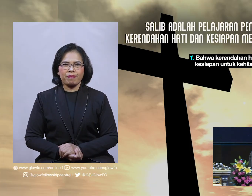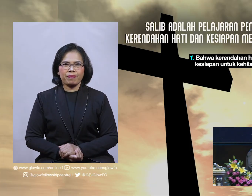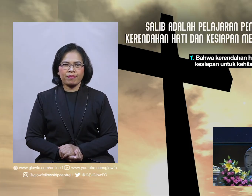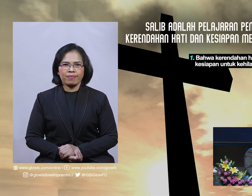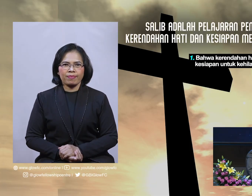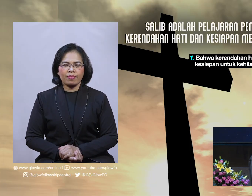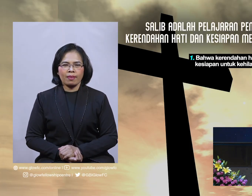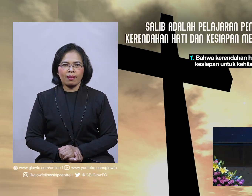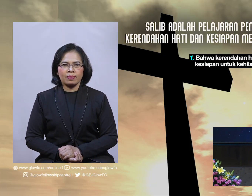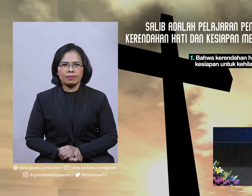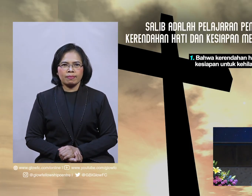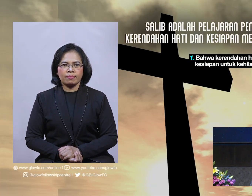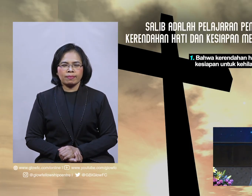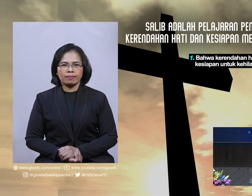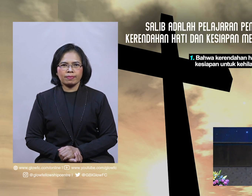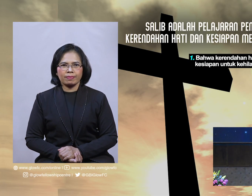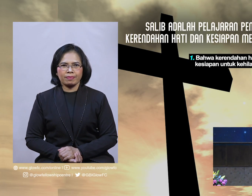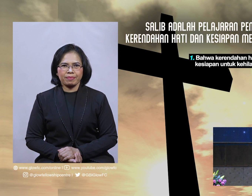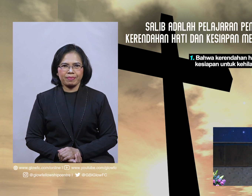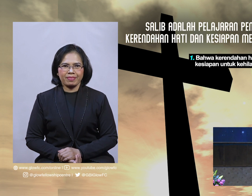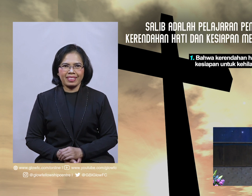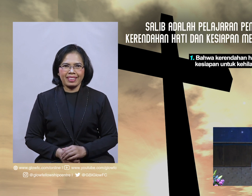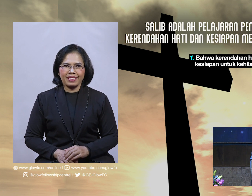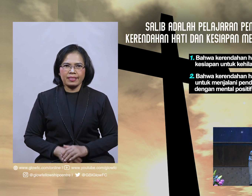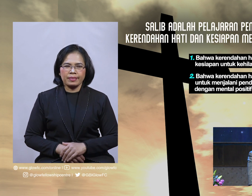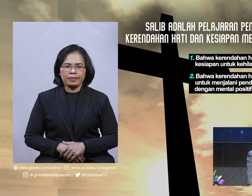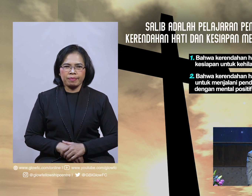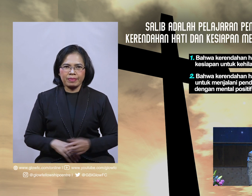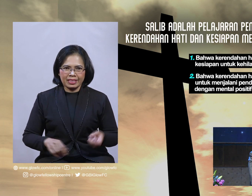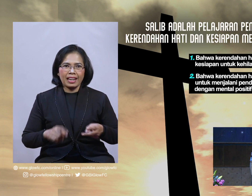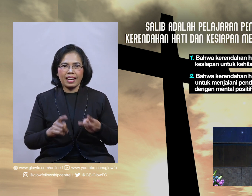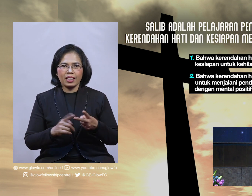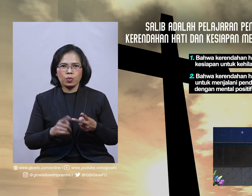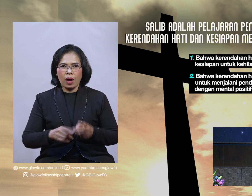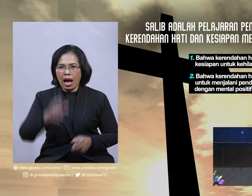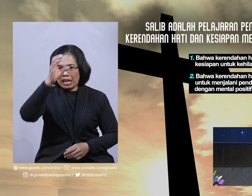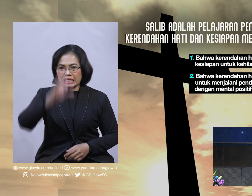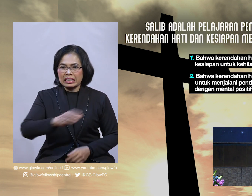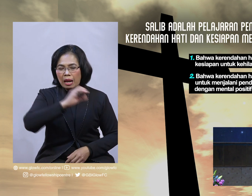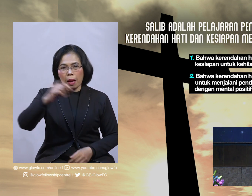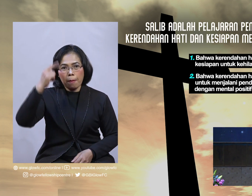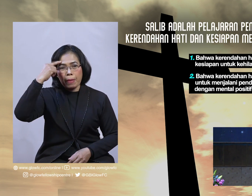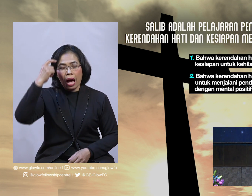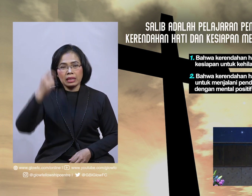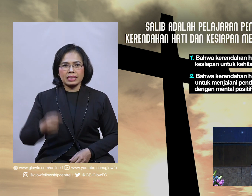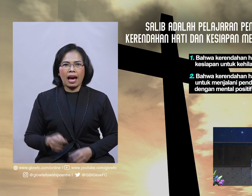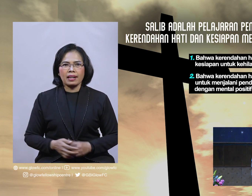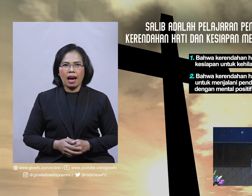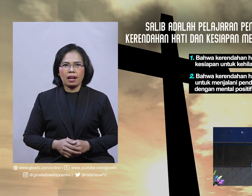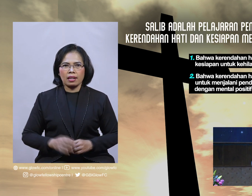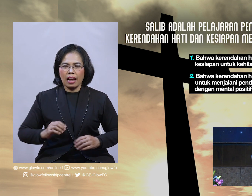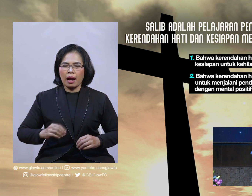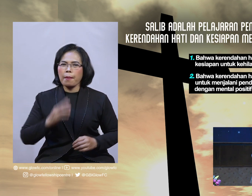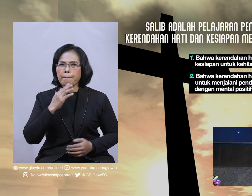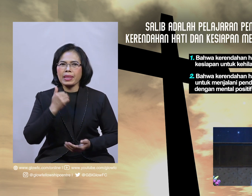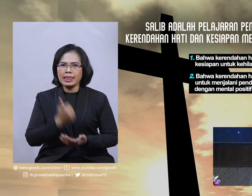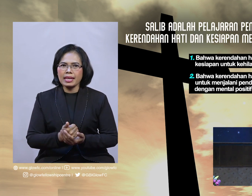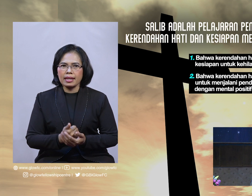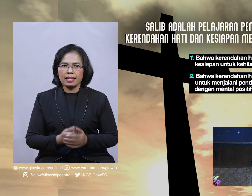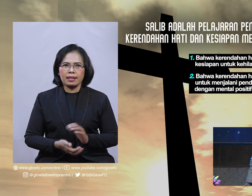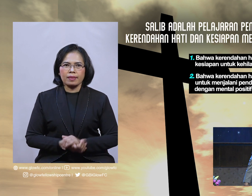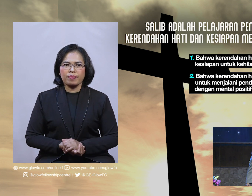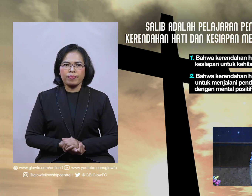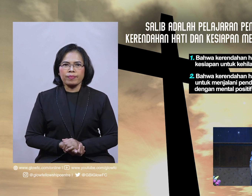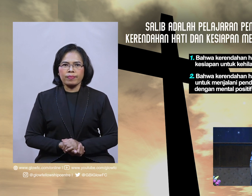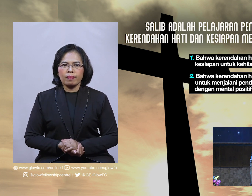uh yang ketua Hai tapi pada pelajaran penting tentang rendah hati dan kesiapan menjadi hamba bahwa karena